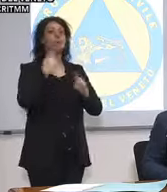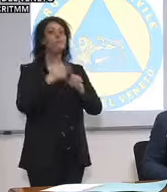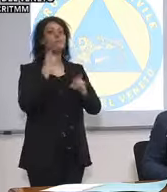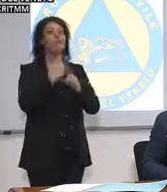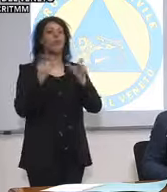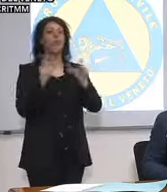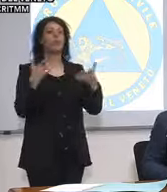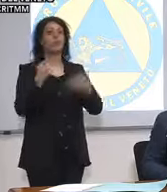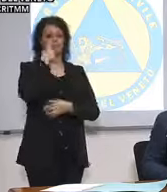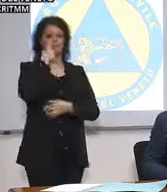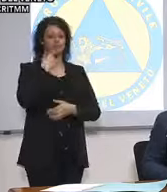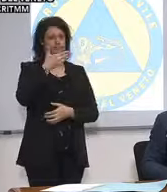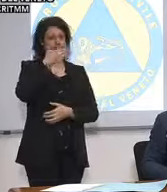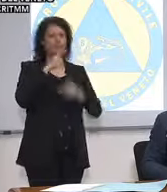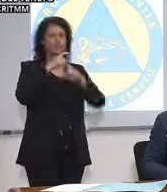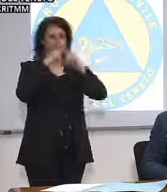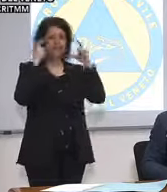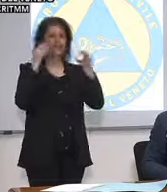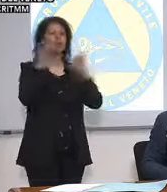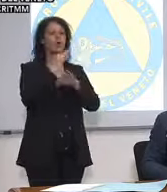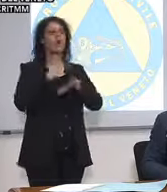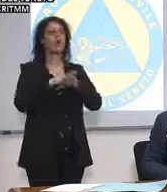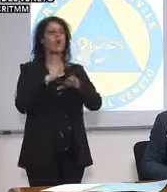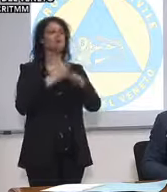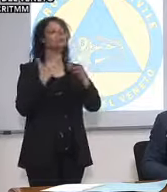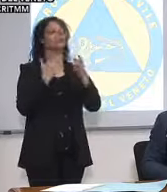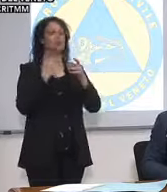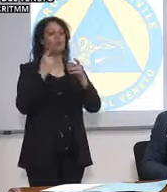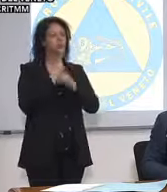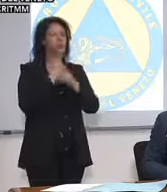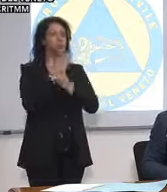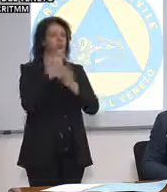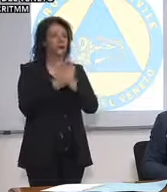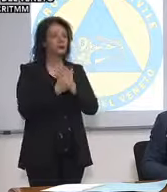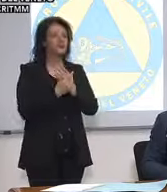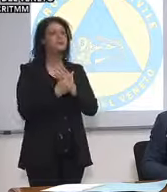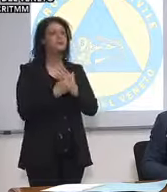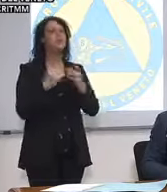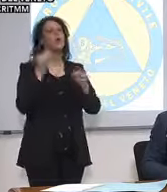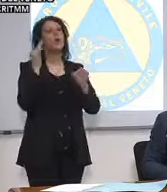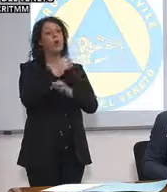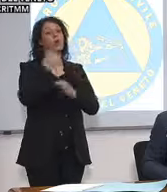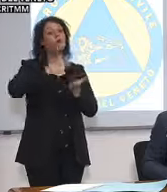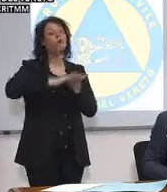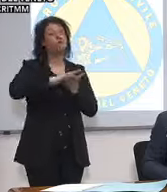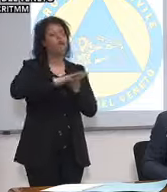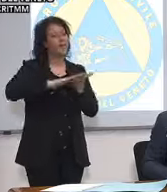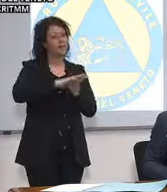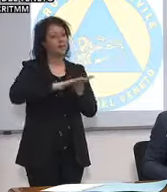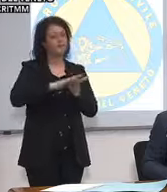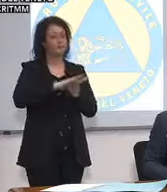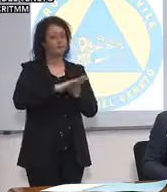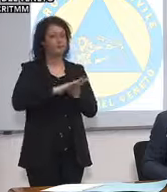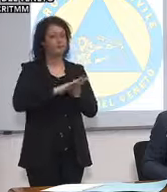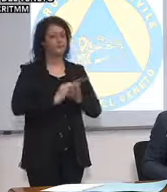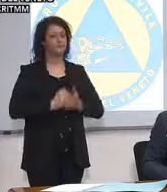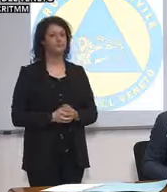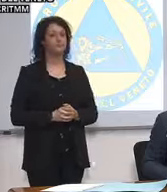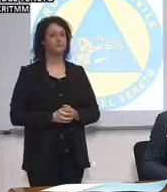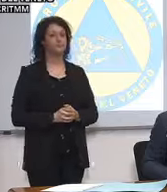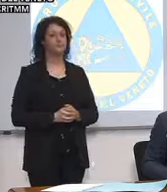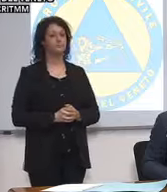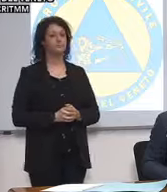bocca con mascherine e di utilizzo di guanti o di igienizzazione delle mani con apposito liquido.